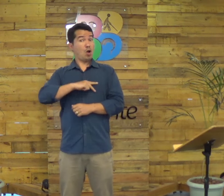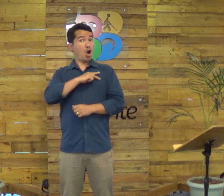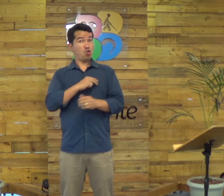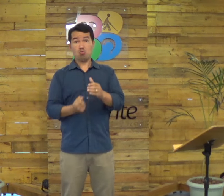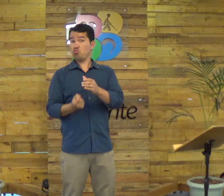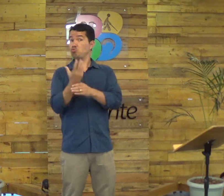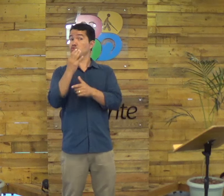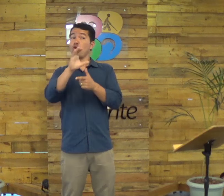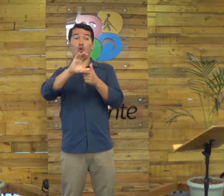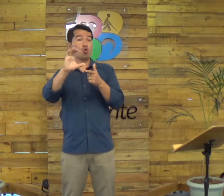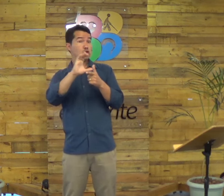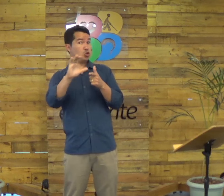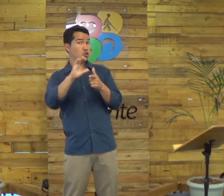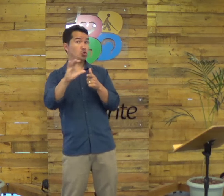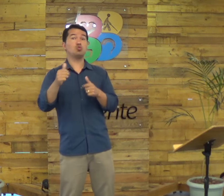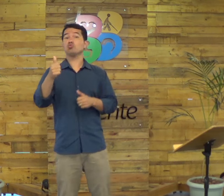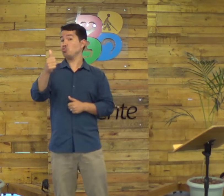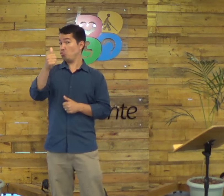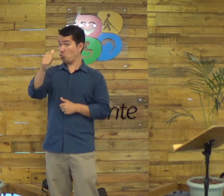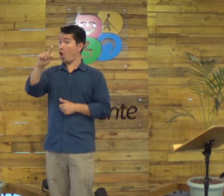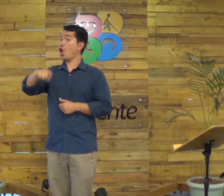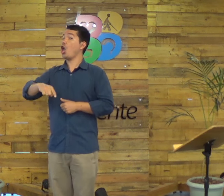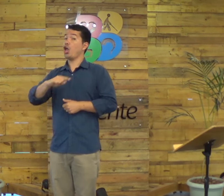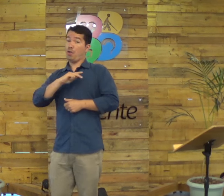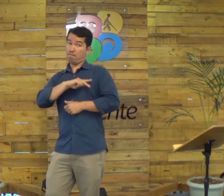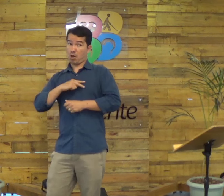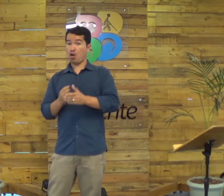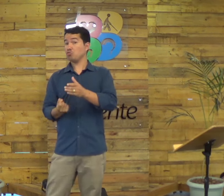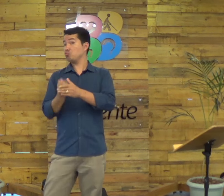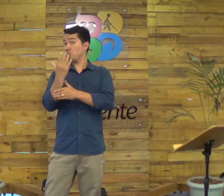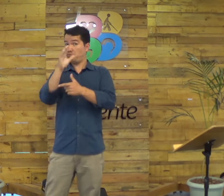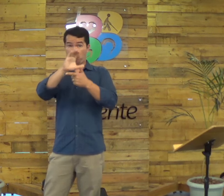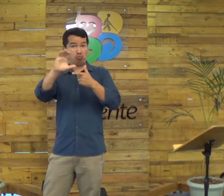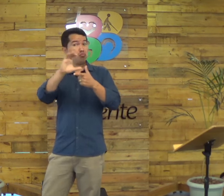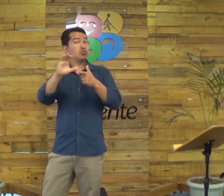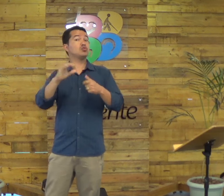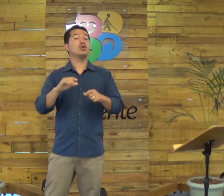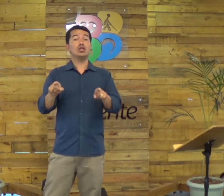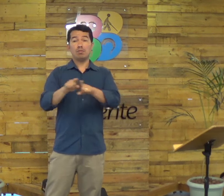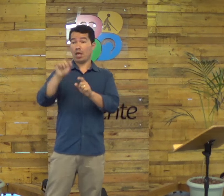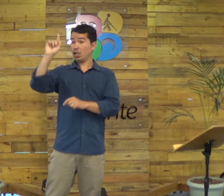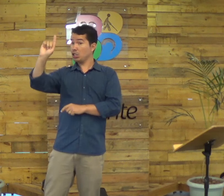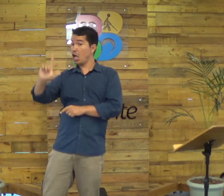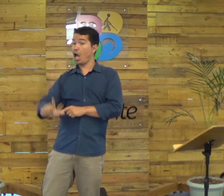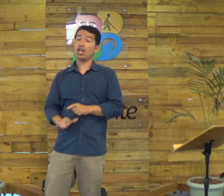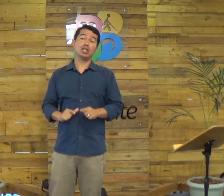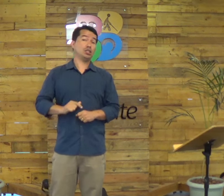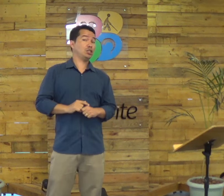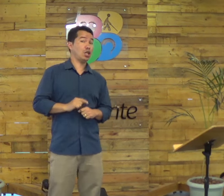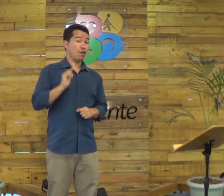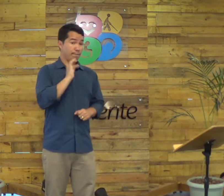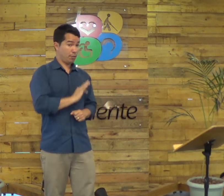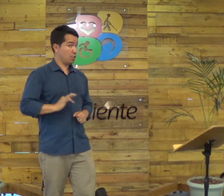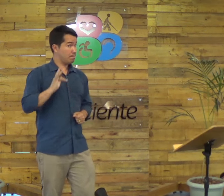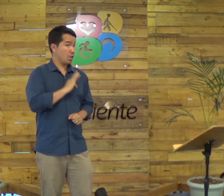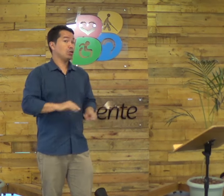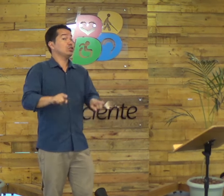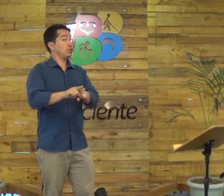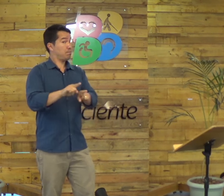todos conheciam, porque Paulo fundou a igreja de Corinto, né? É? E daí também a igreja de Lódias Galatas